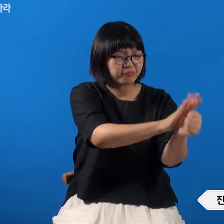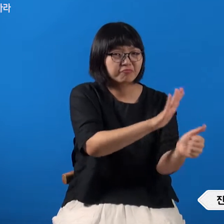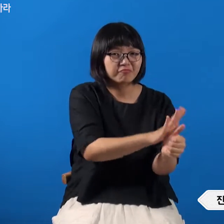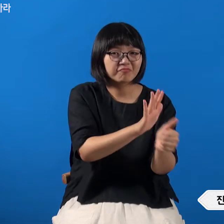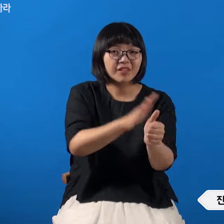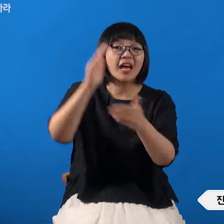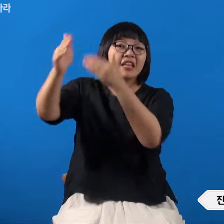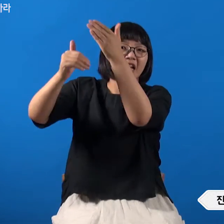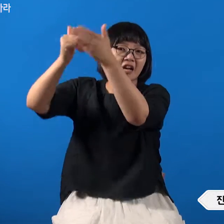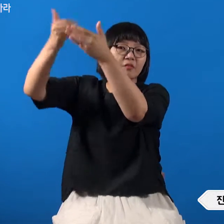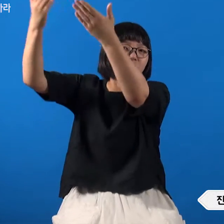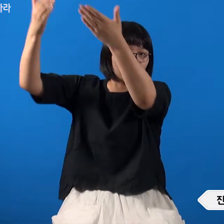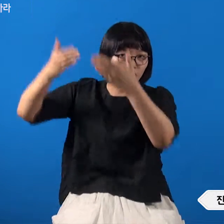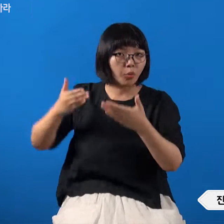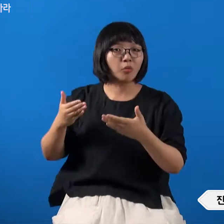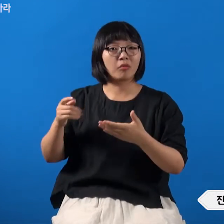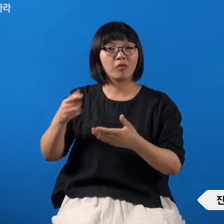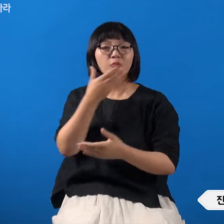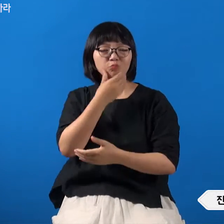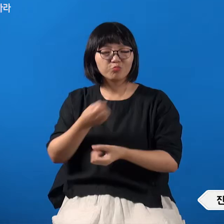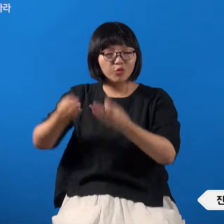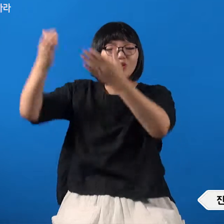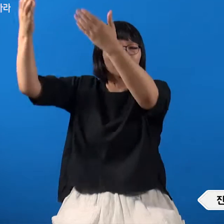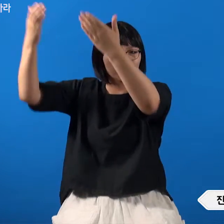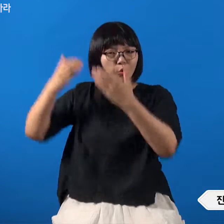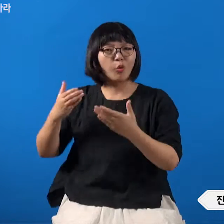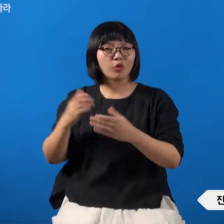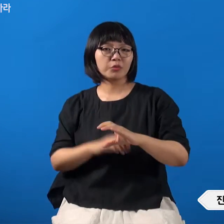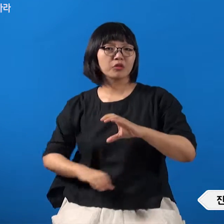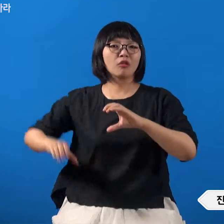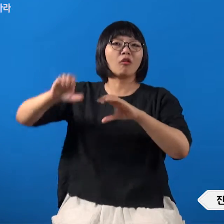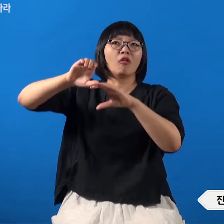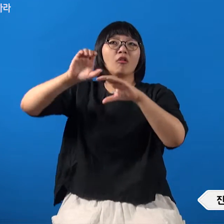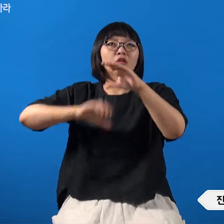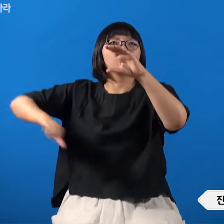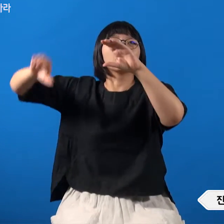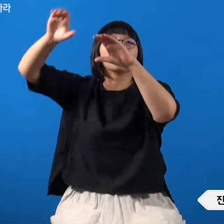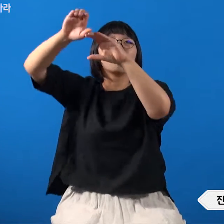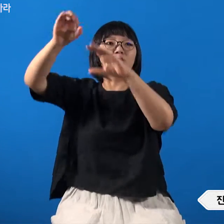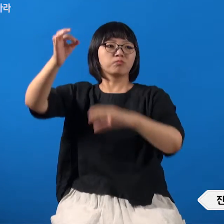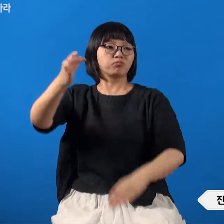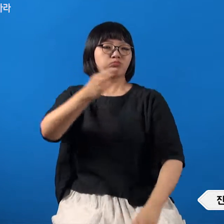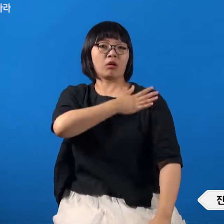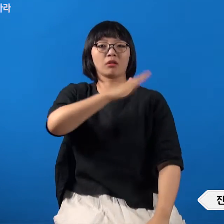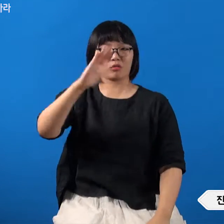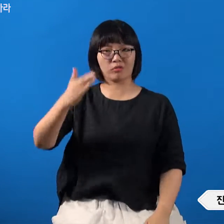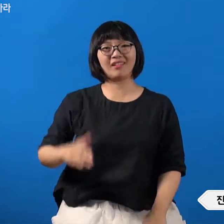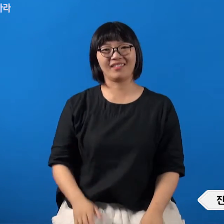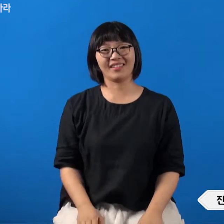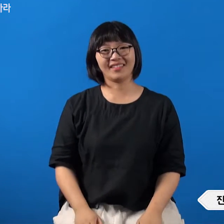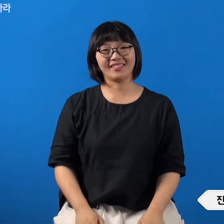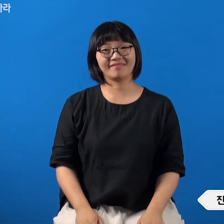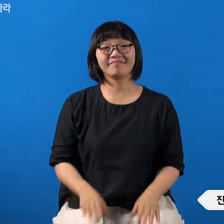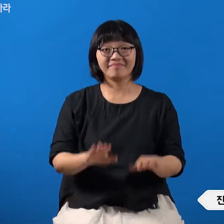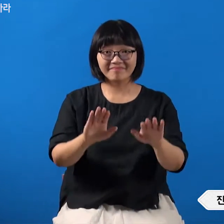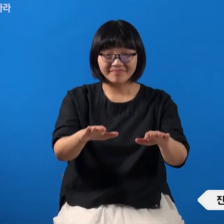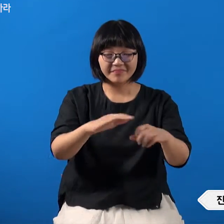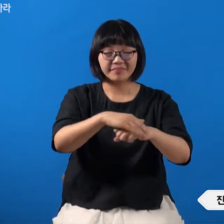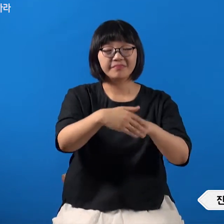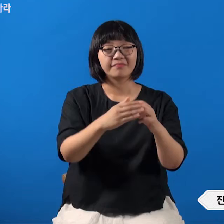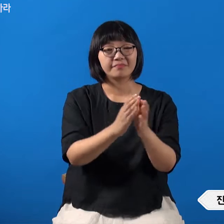아니라 생명을 전하고 생명을 베푸는 삶, 오늘 성경은 바로 여기에